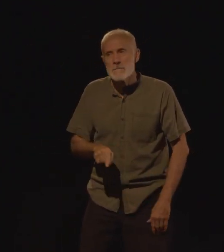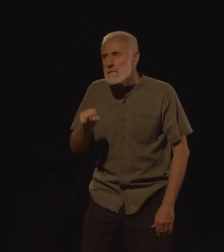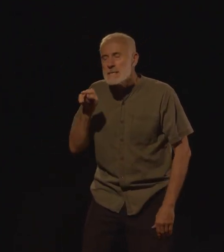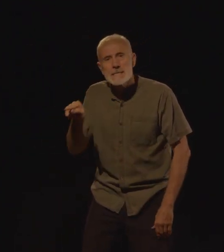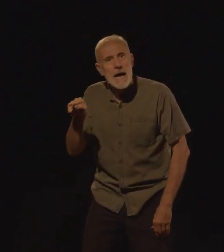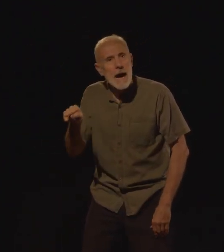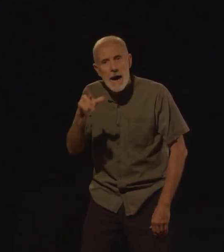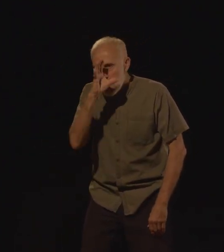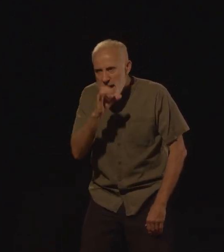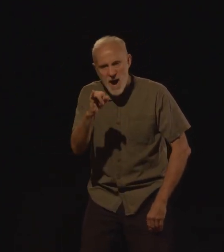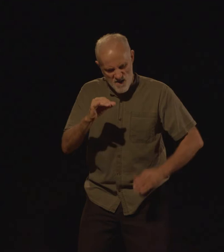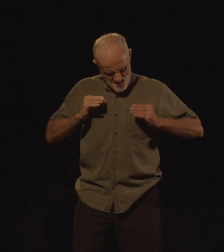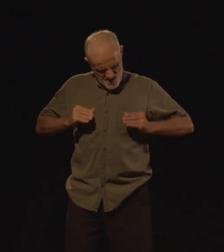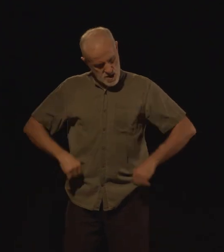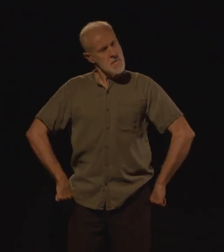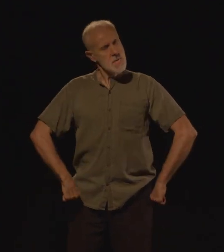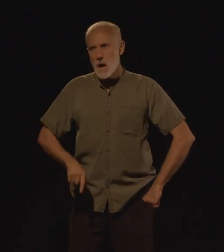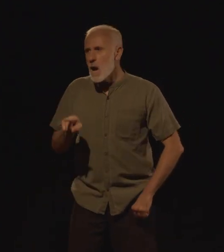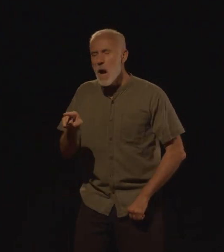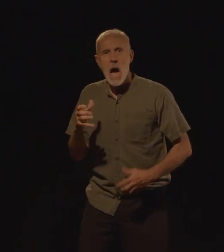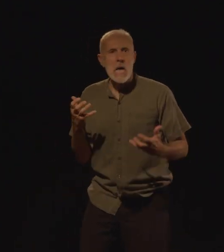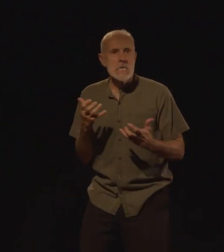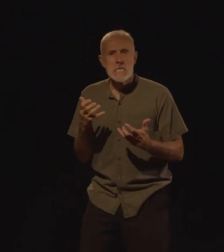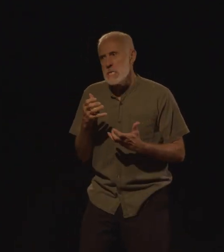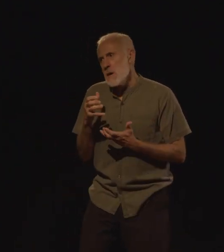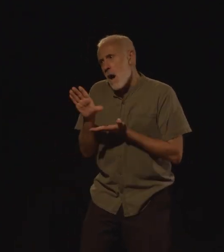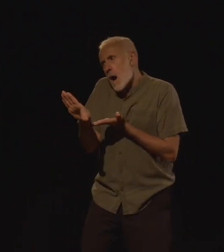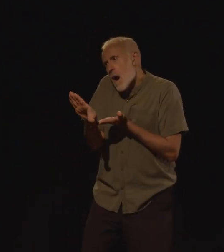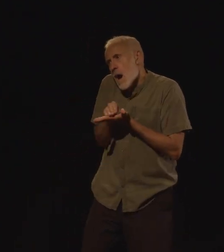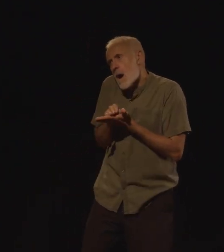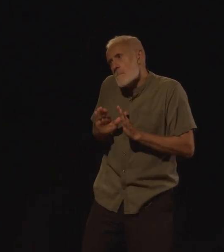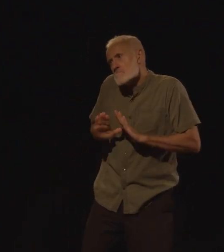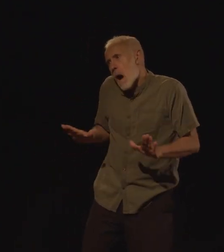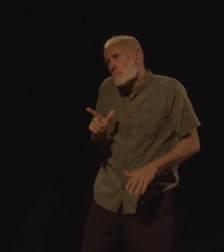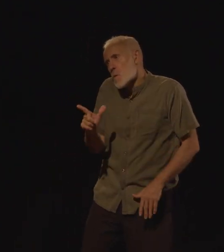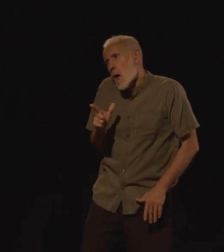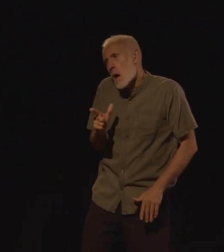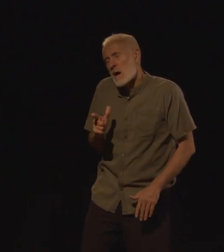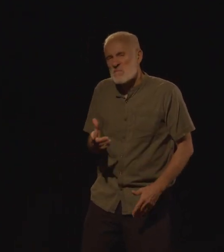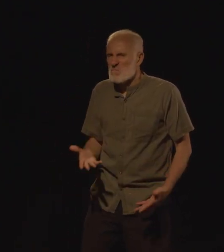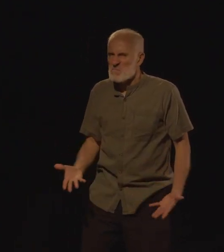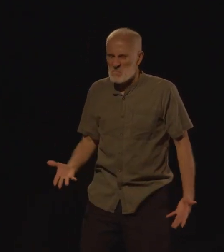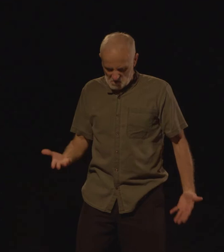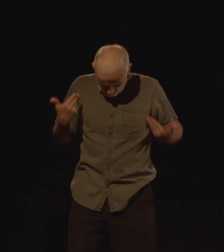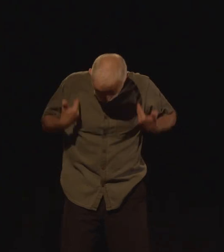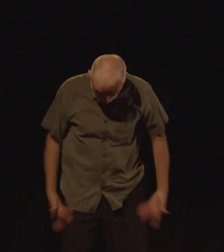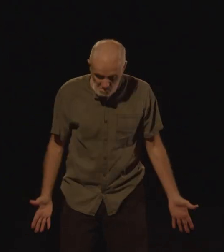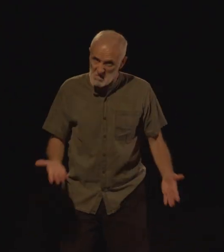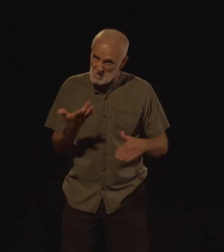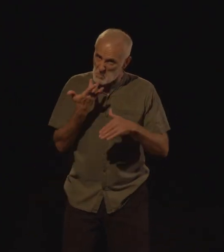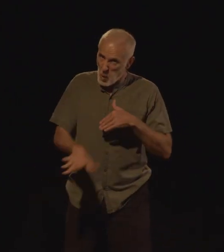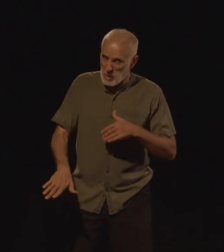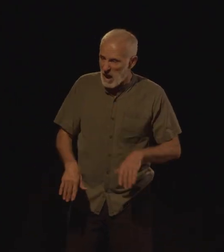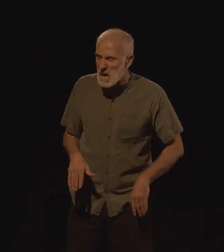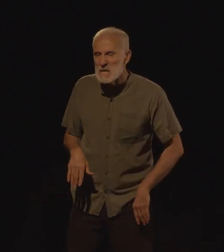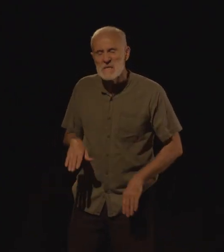Voilà ce que je voudrais être, dit l'homme. Mais il est sans doute trop tard maintenant. Alors, il retourna chez lui et se